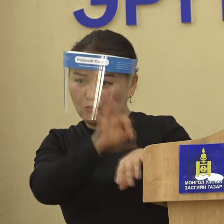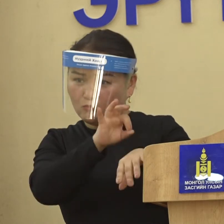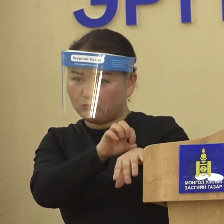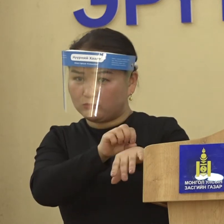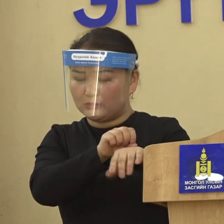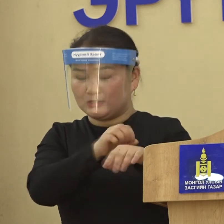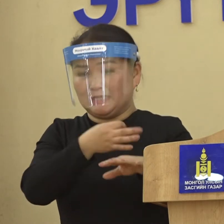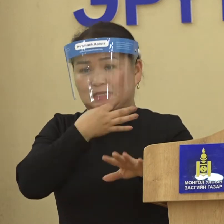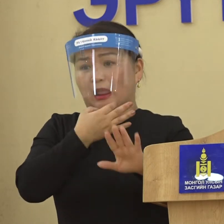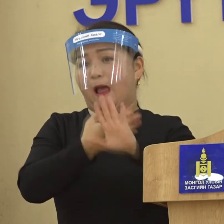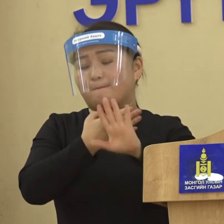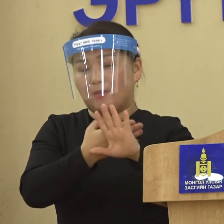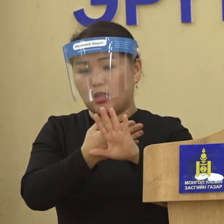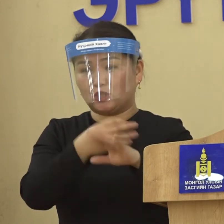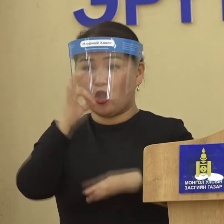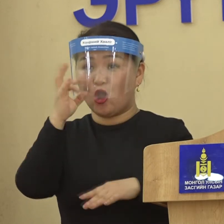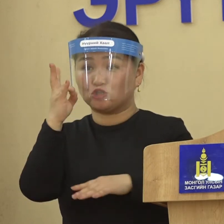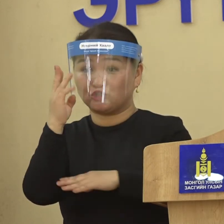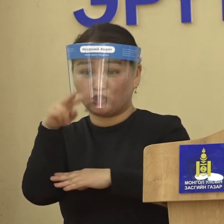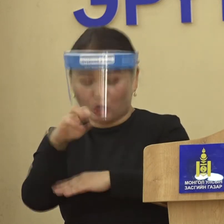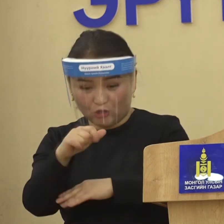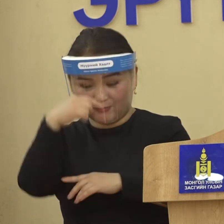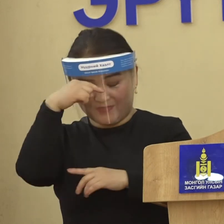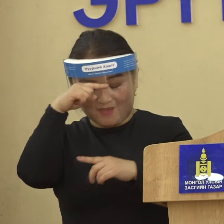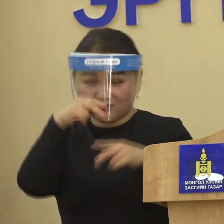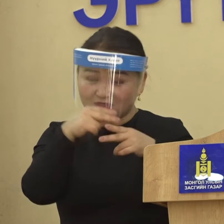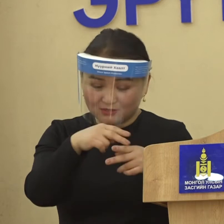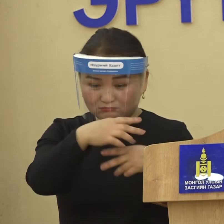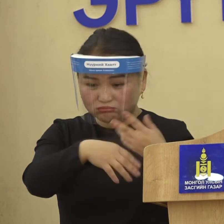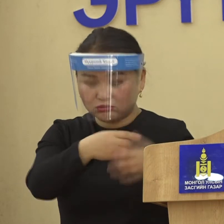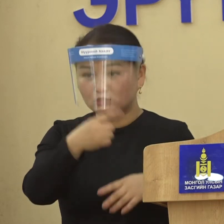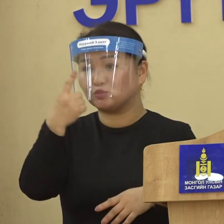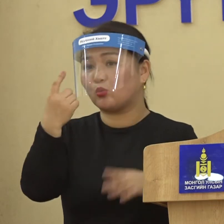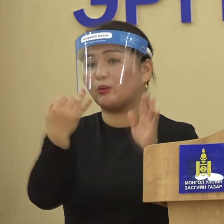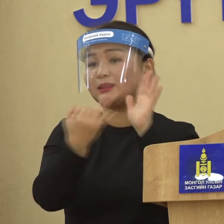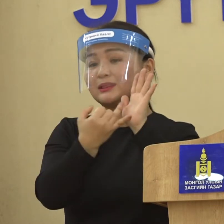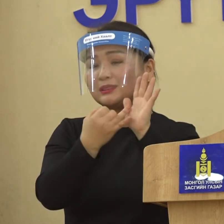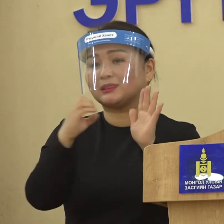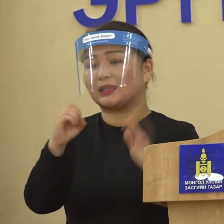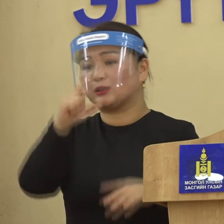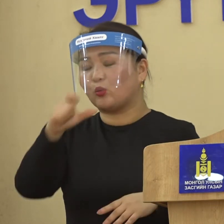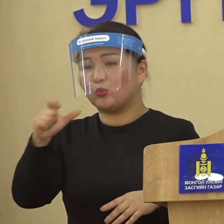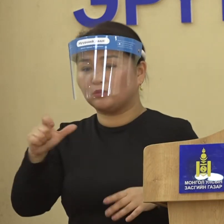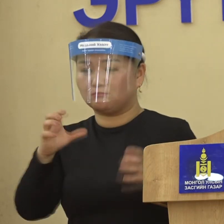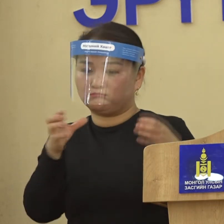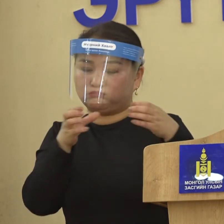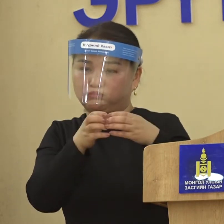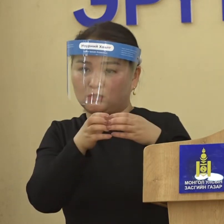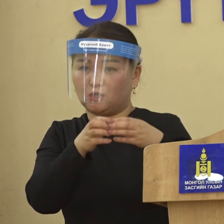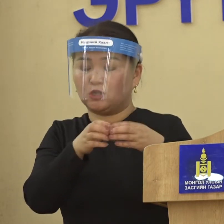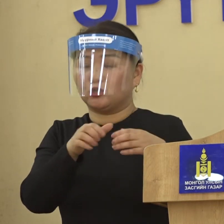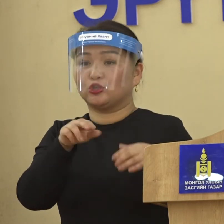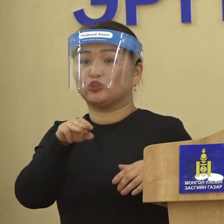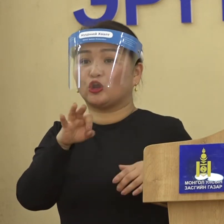авах, онцлох, эмчлэх ийм үүрэг бүхий 170 орчим хүний бүрэлдэхүүнтэй том одоо тохиолдлын удирдлагын тогтолцоо ажиллаж